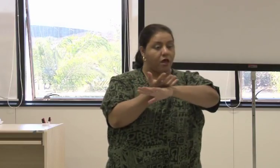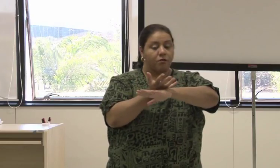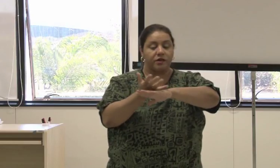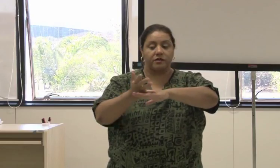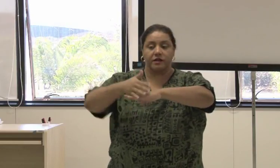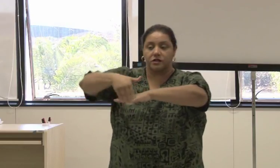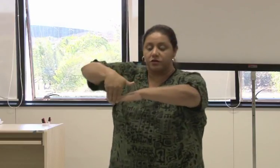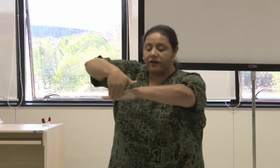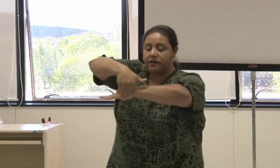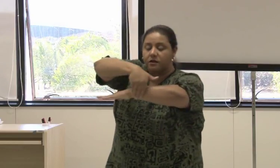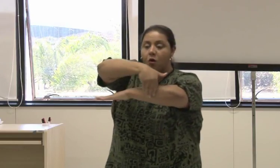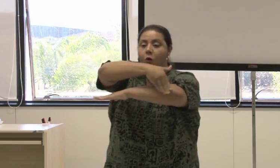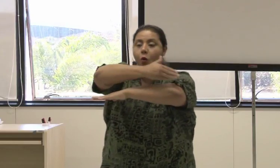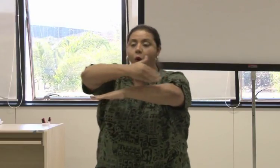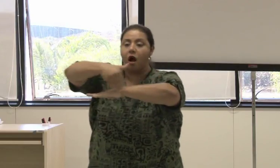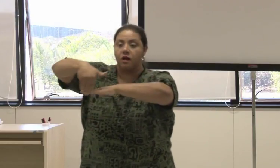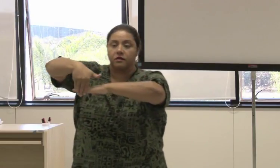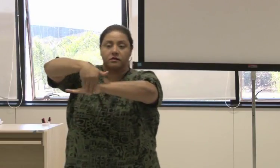Por isso que a gente faz rua.